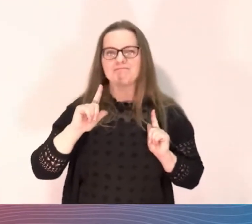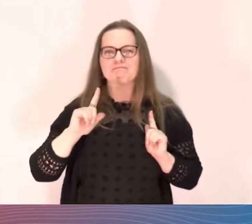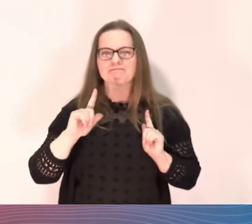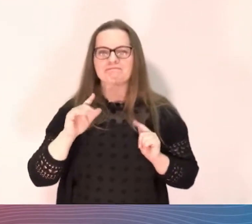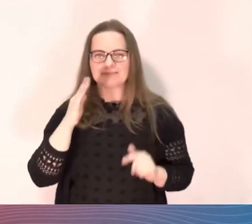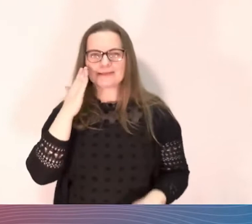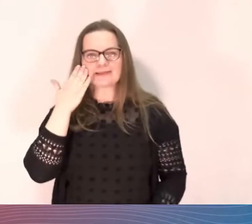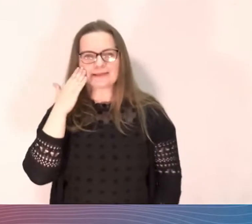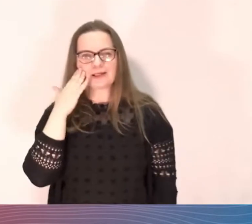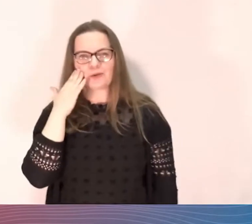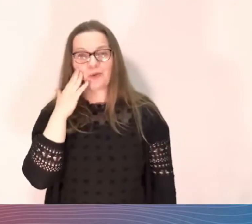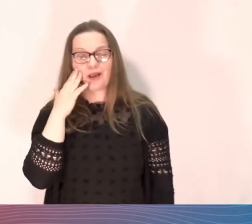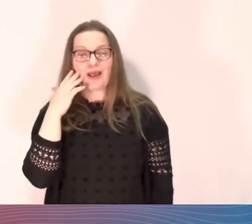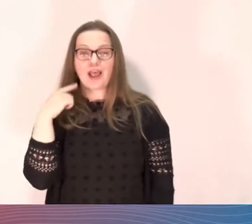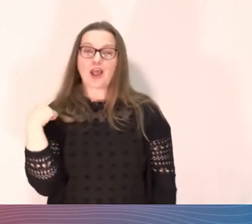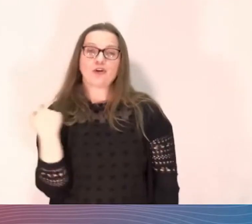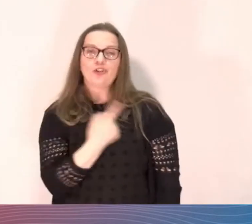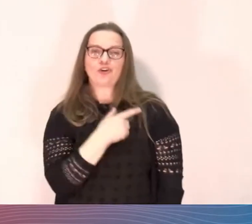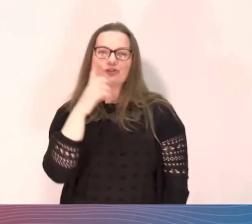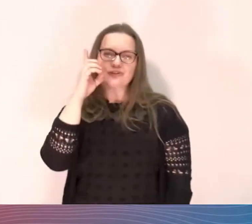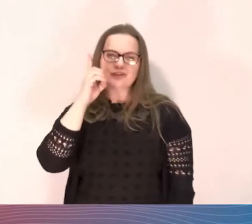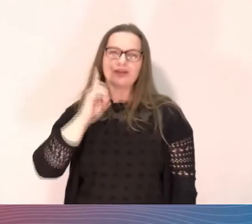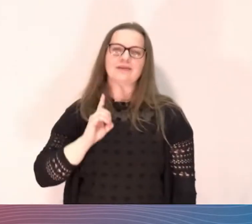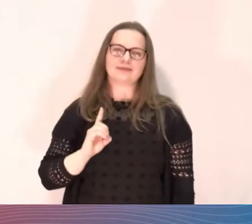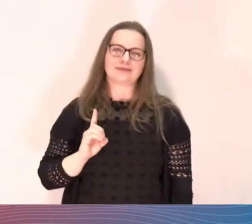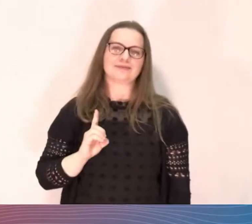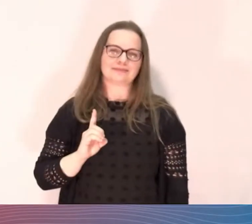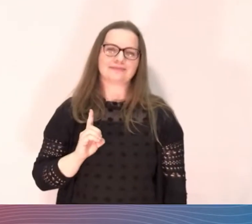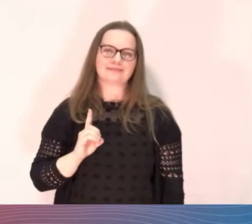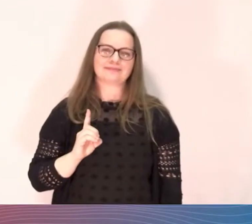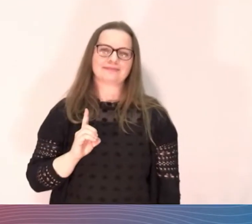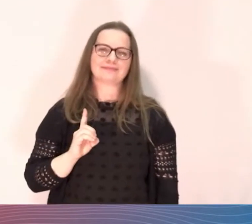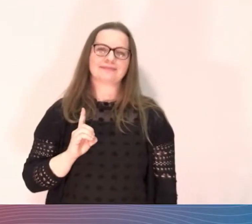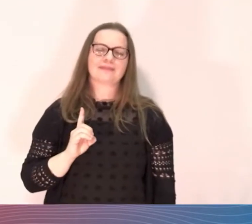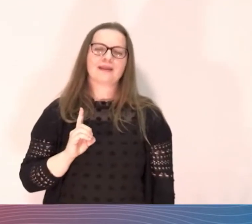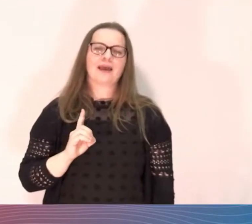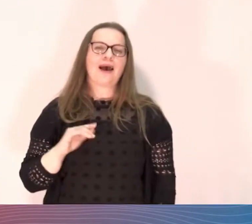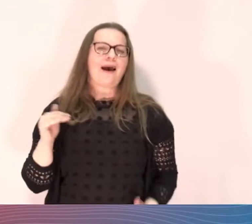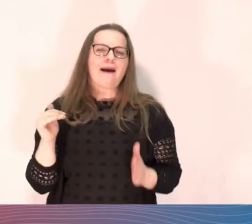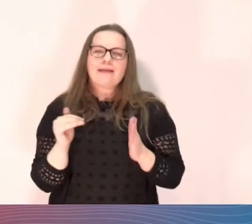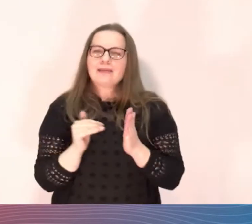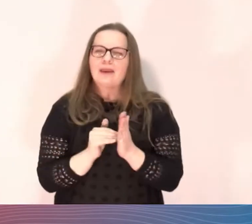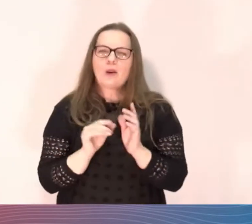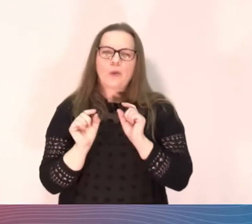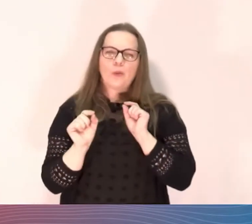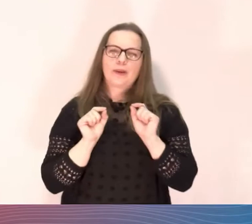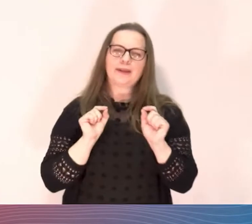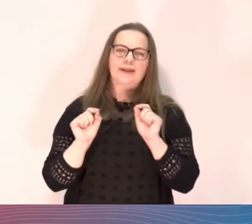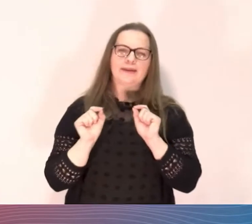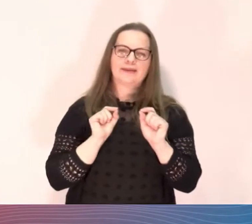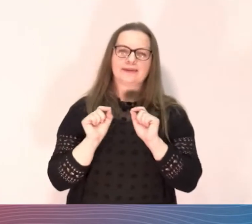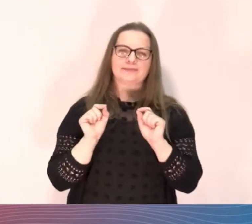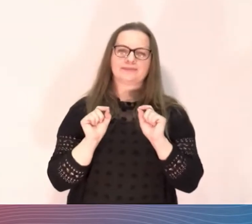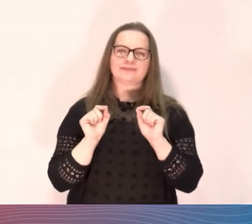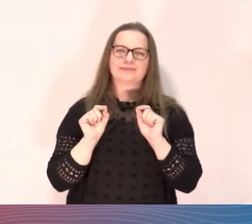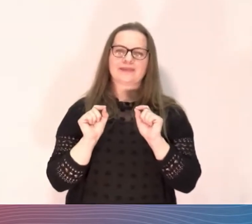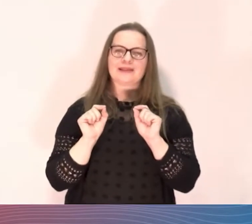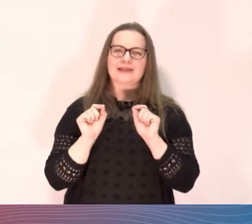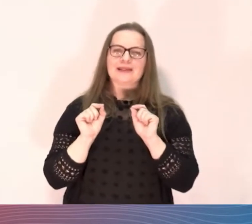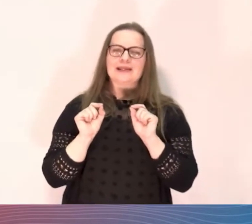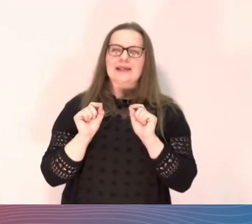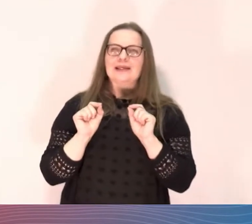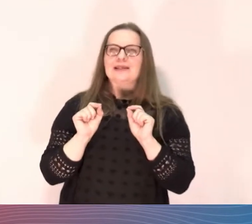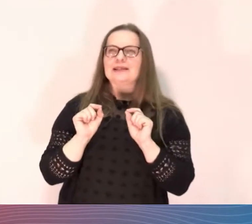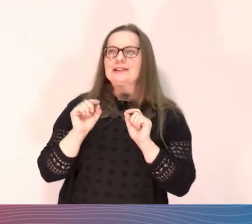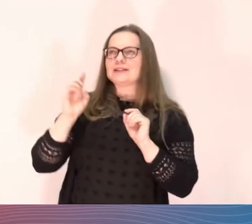primogenitura, até que por fim nós sejamos a revelação, o filho de